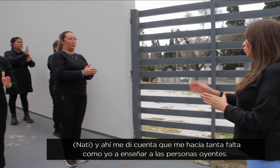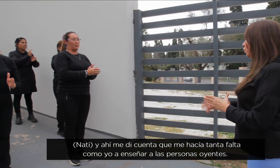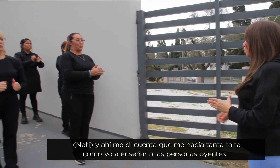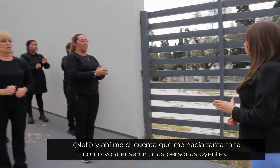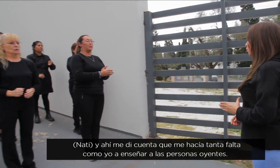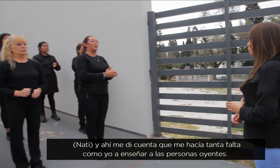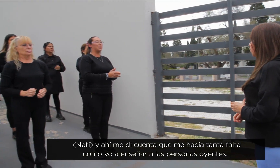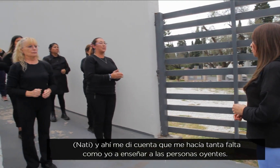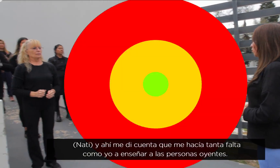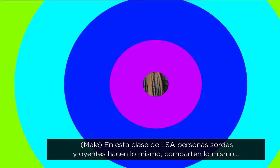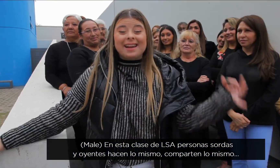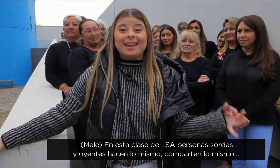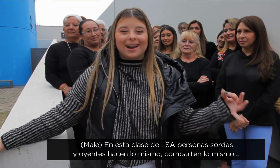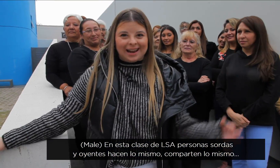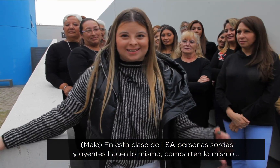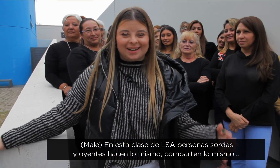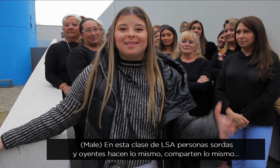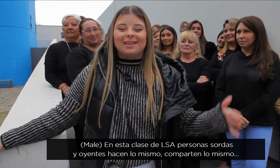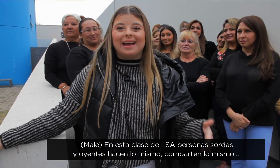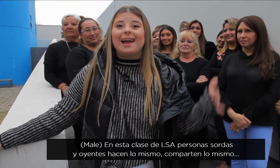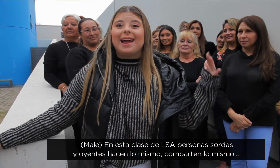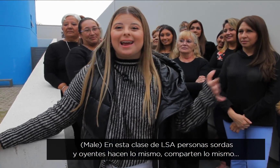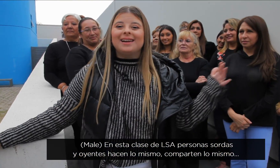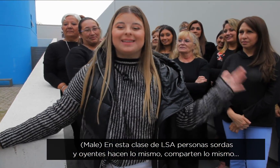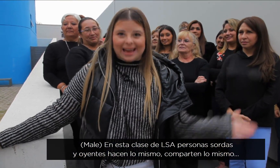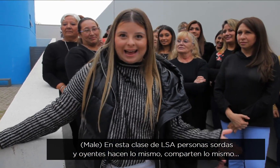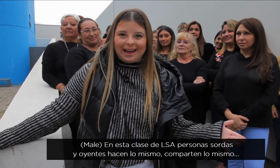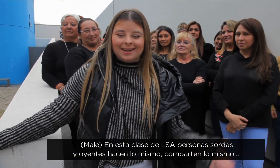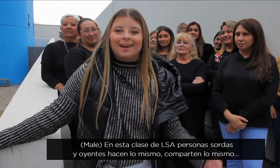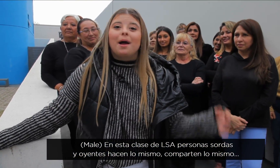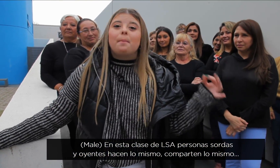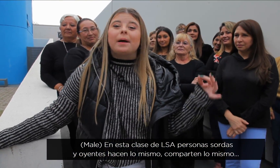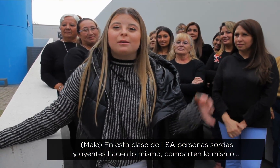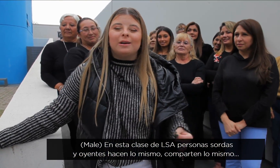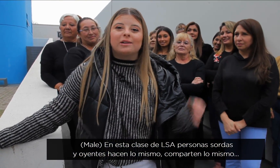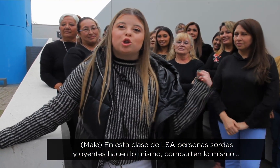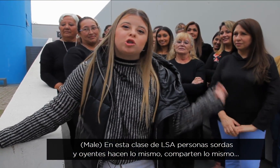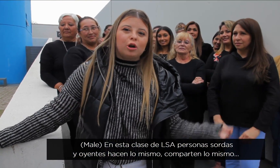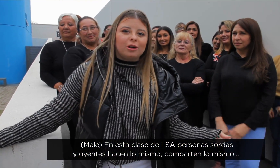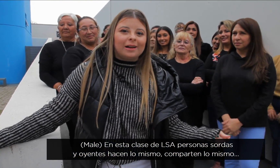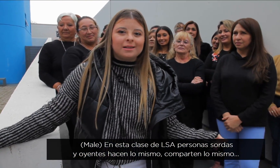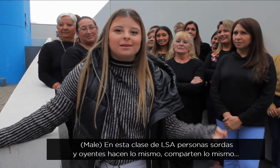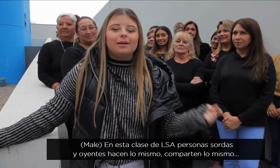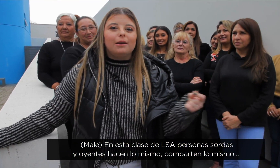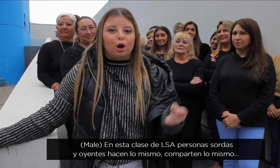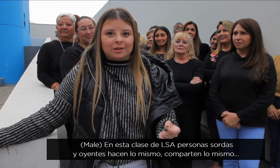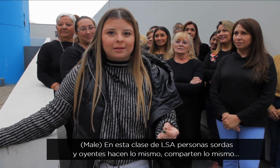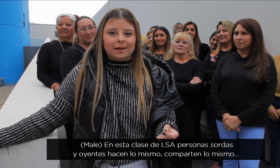personas oyentes. En esta clase de LCA, personas sordas y ausentes